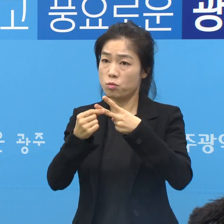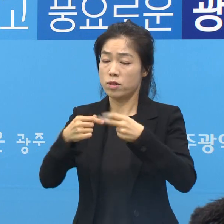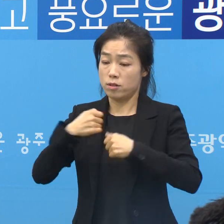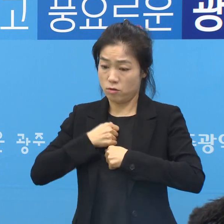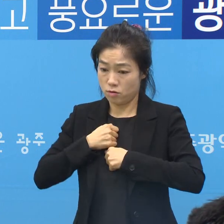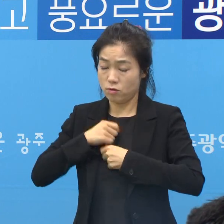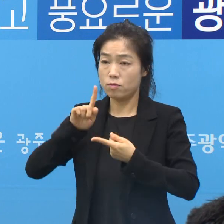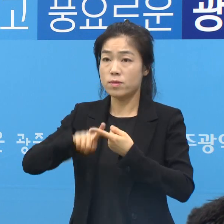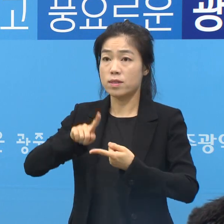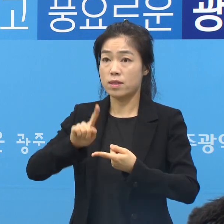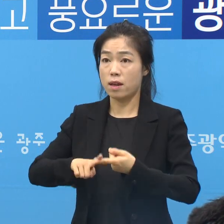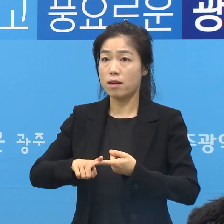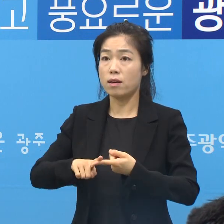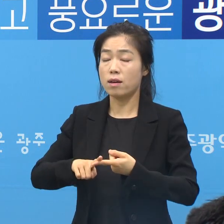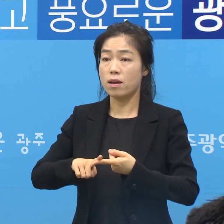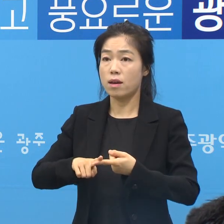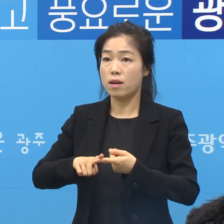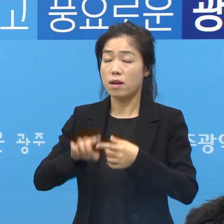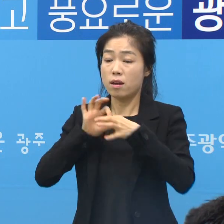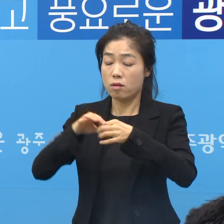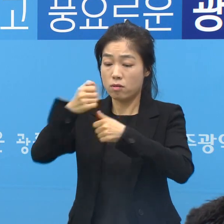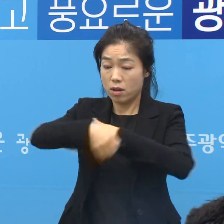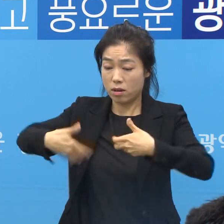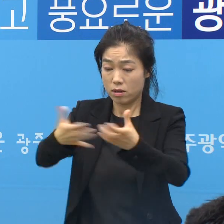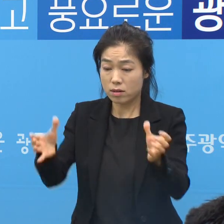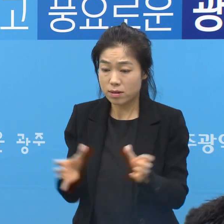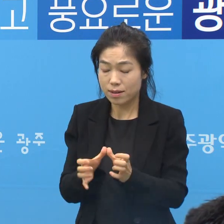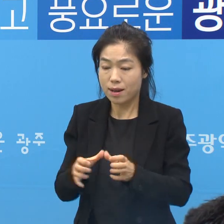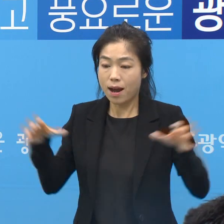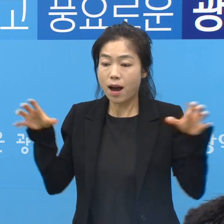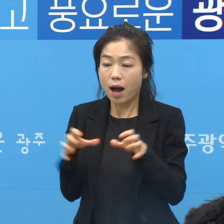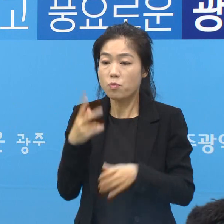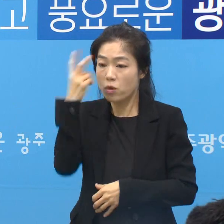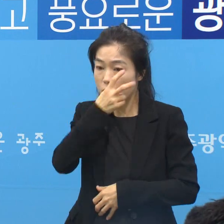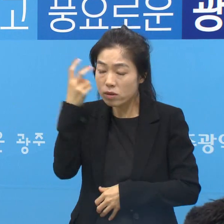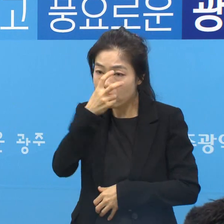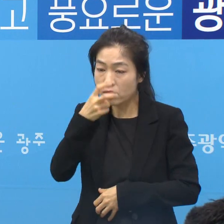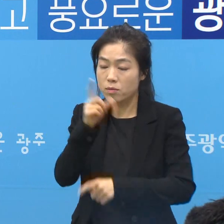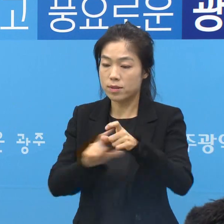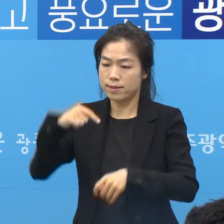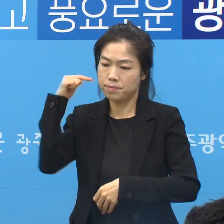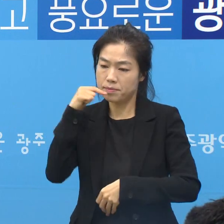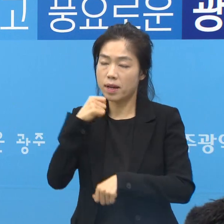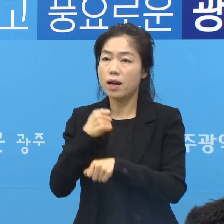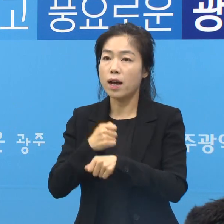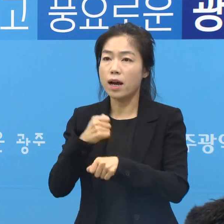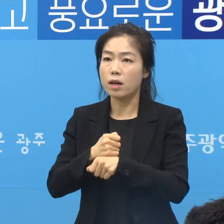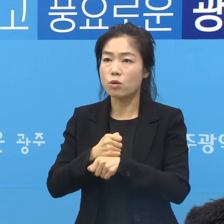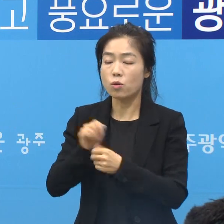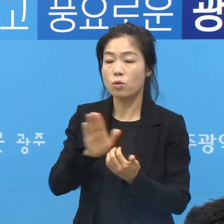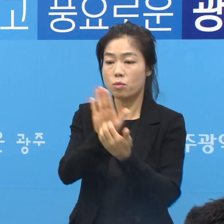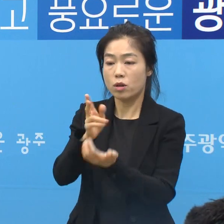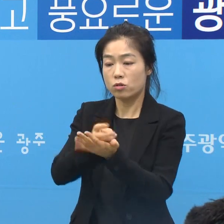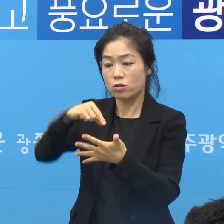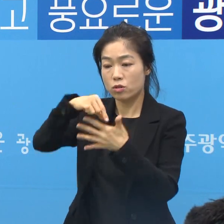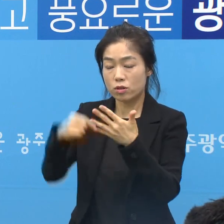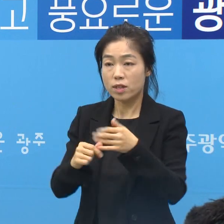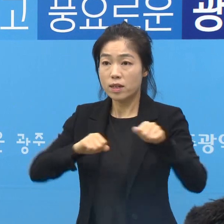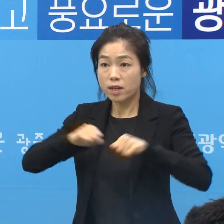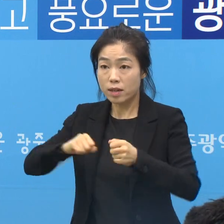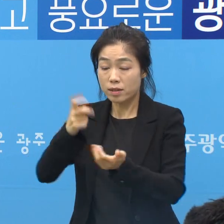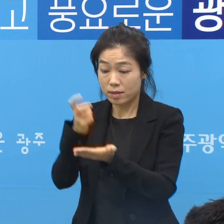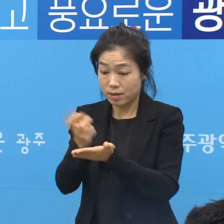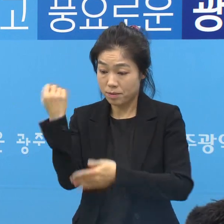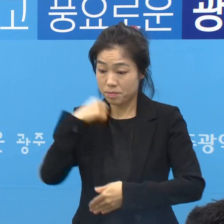준수 여부에 대해 유관기관 합동 점검을 한층 강화하고 방역수칙과 대응지침 위반